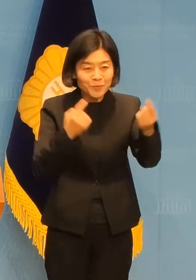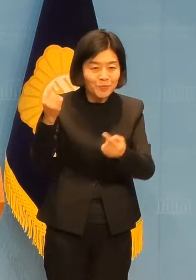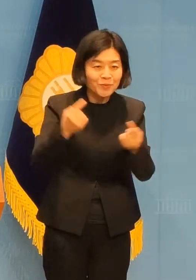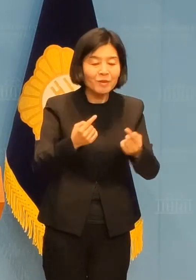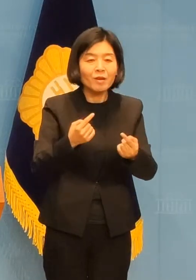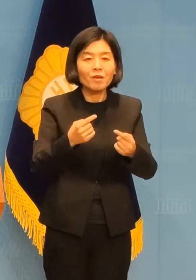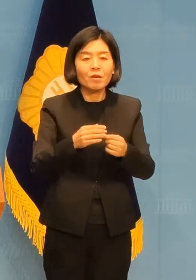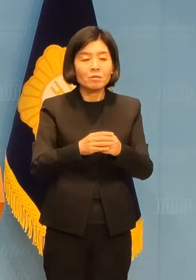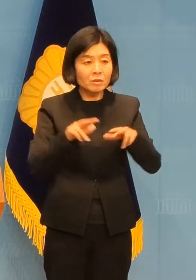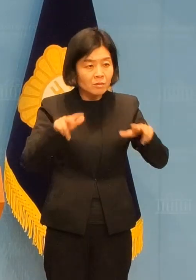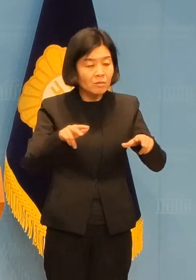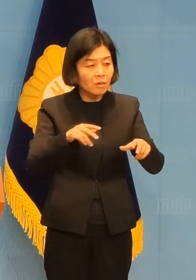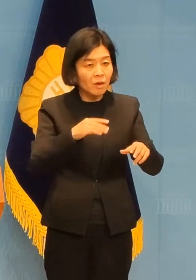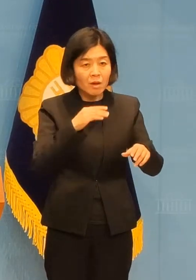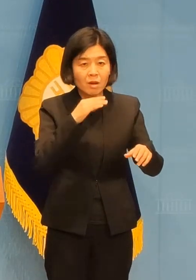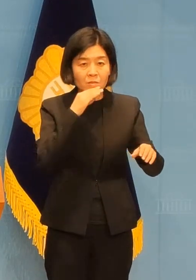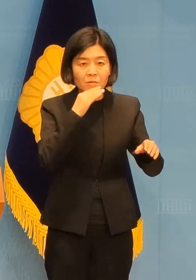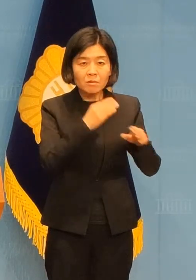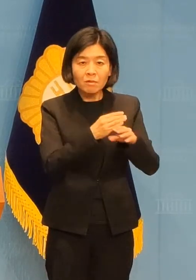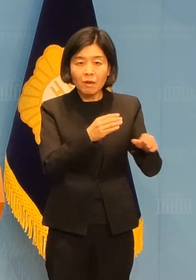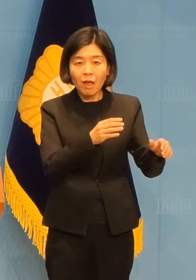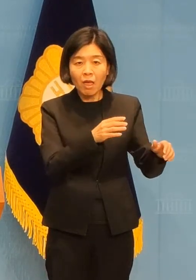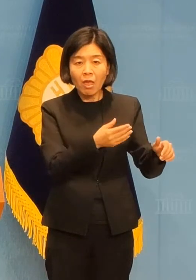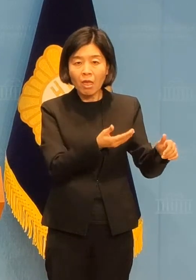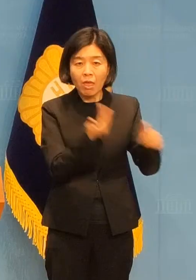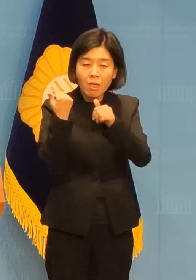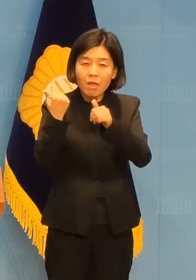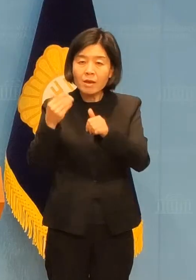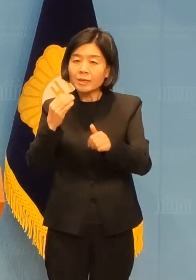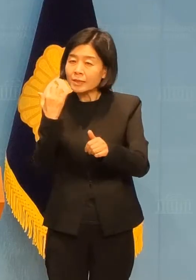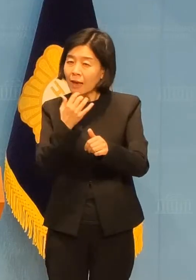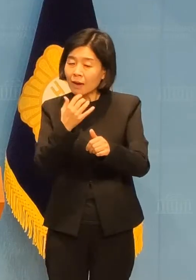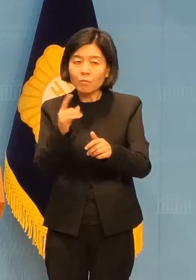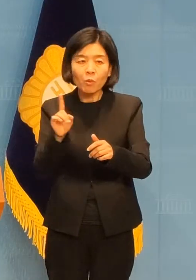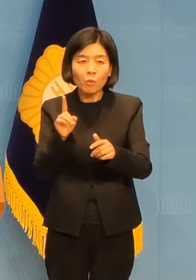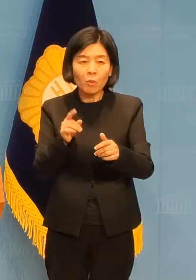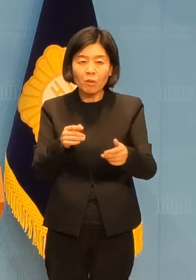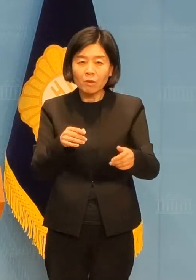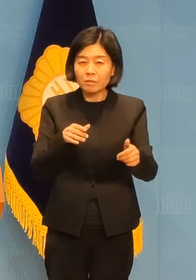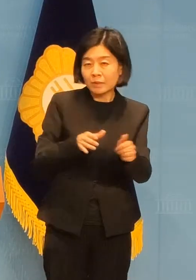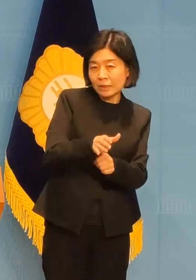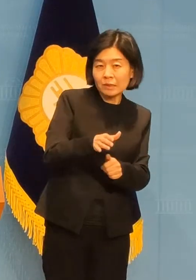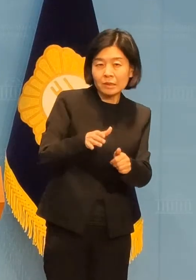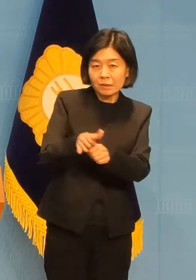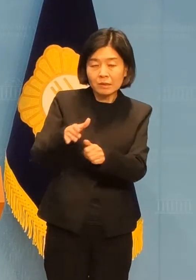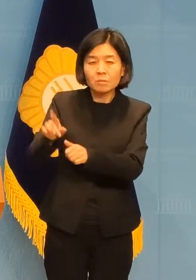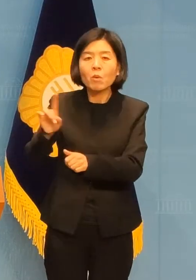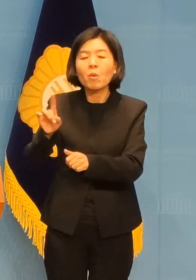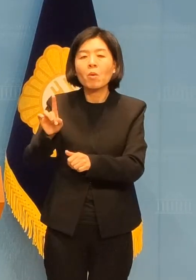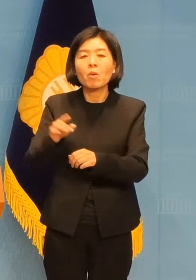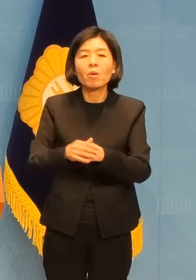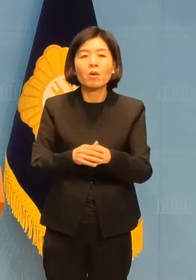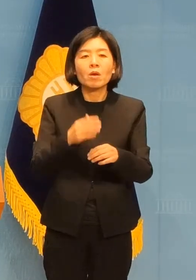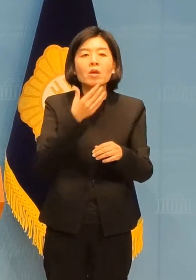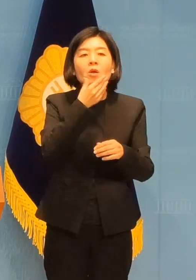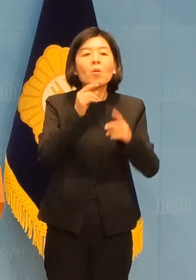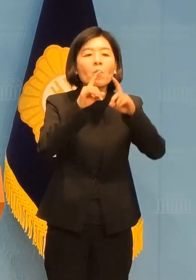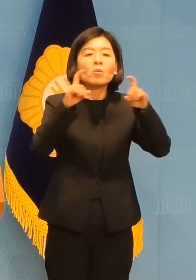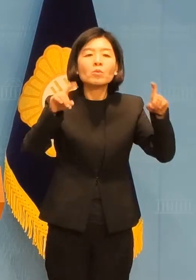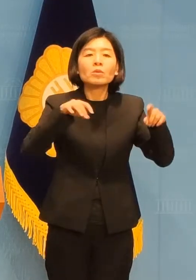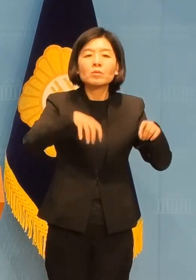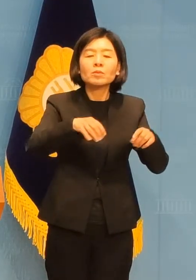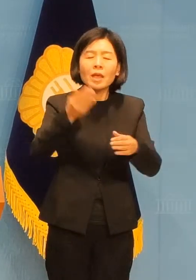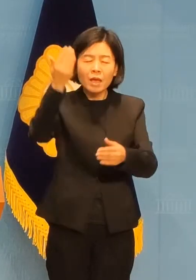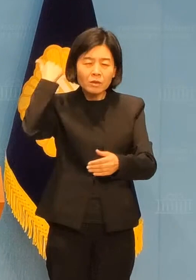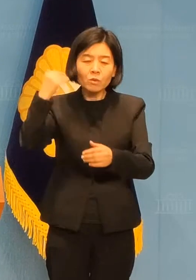웬 말인가. 먼저 광화문은 단순한 도심 공간이 아니다. 경복궁을 축으로 500여 년 조선